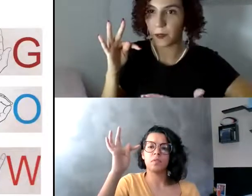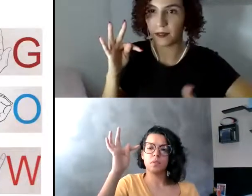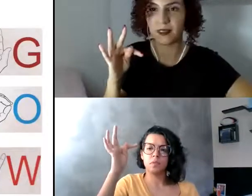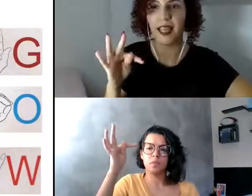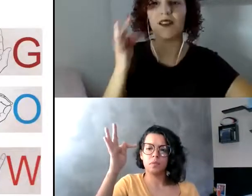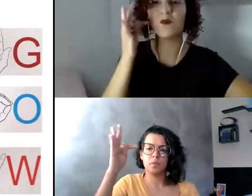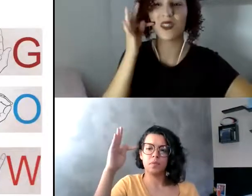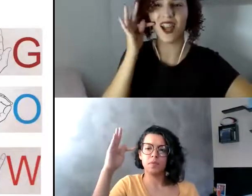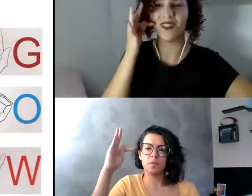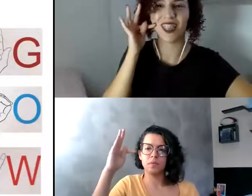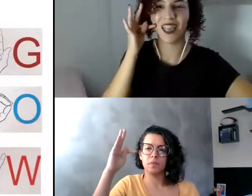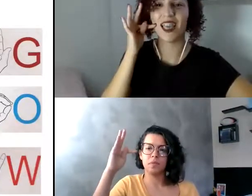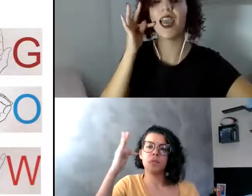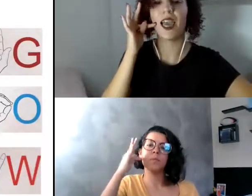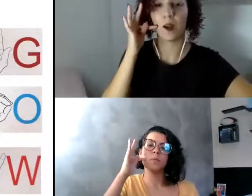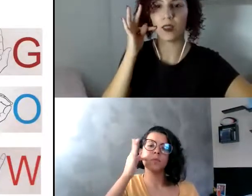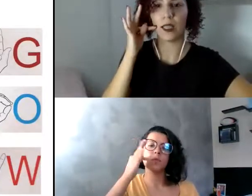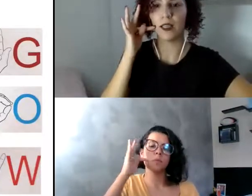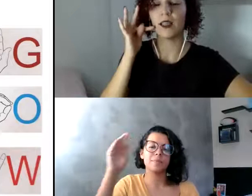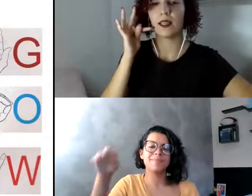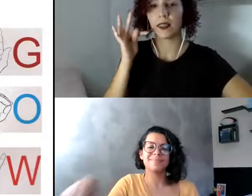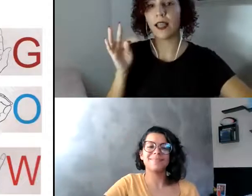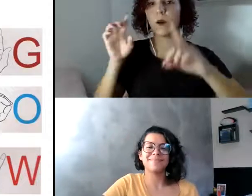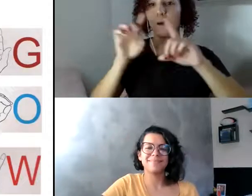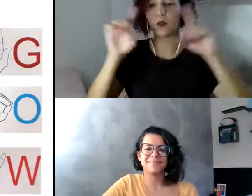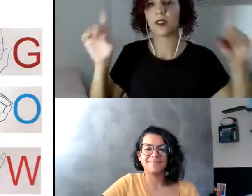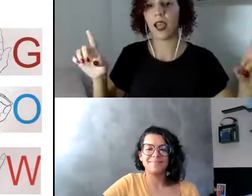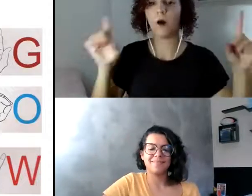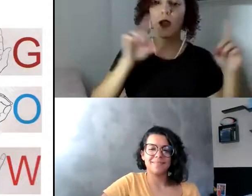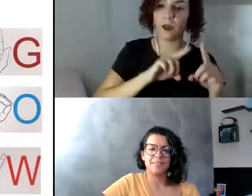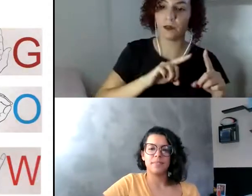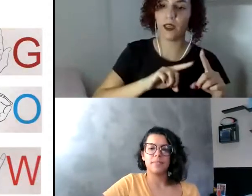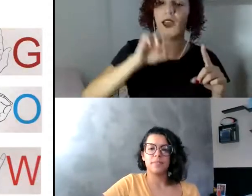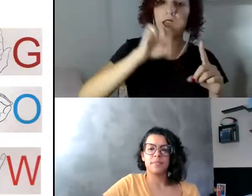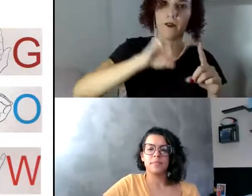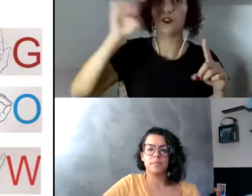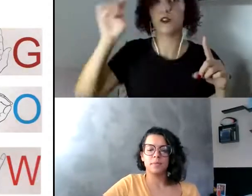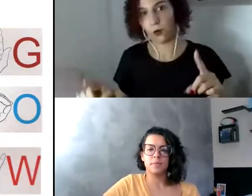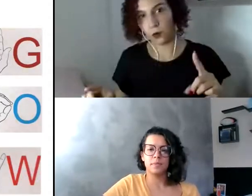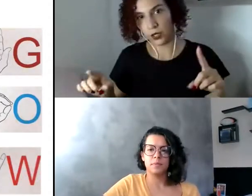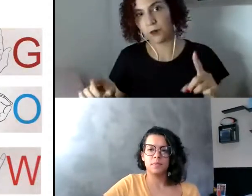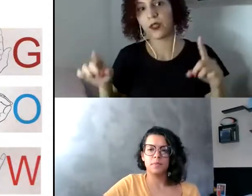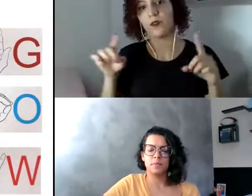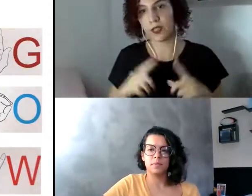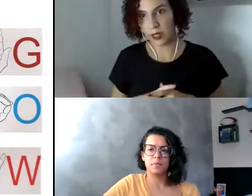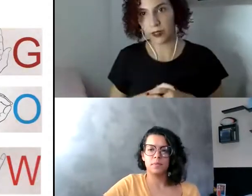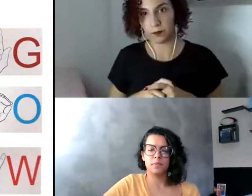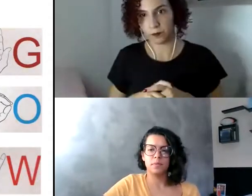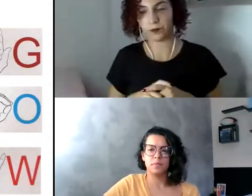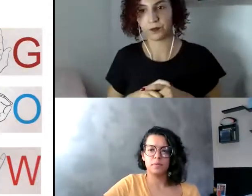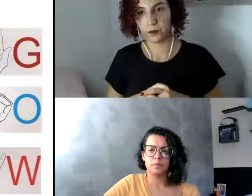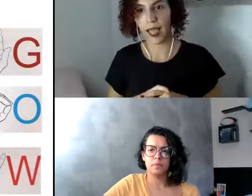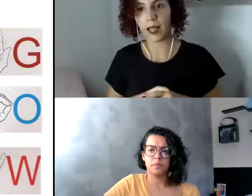de Tabata, né? O meu sinal aqui é com T. Tá? Então, para associar o F, F de fora,